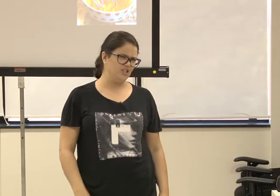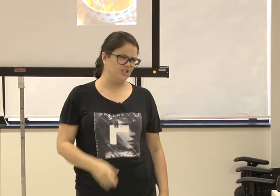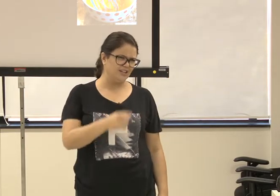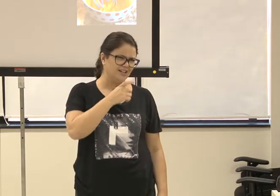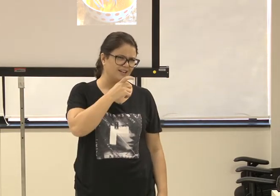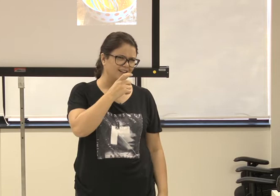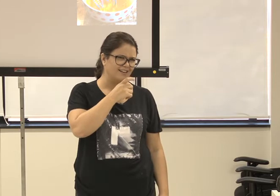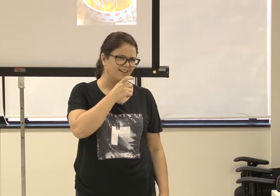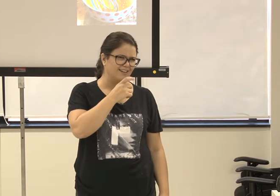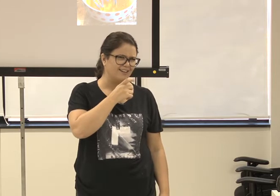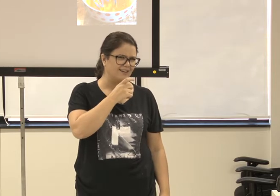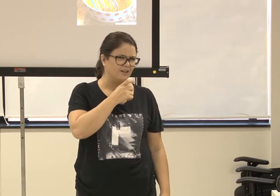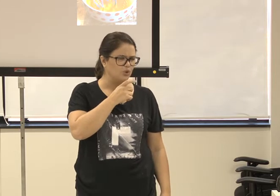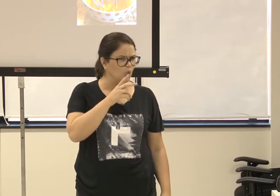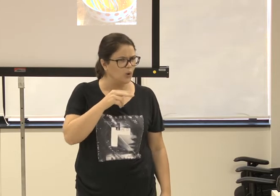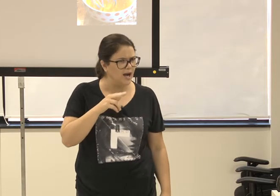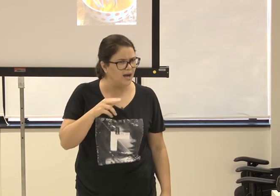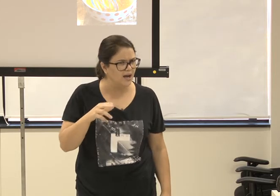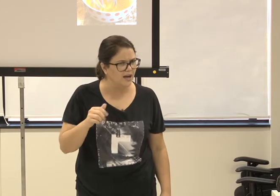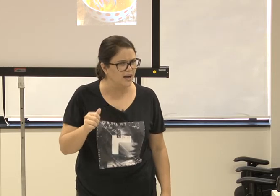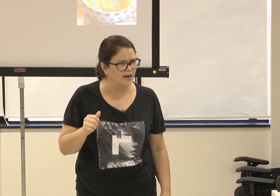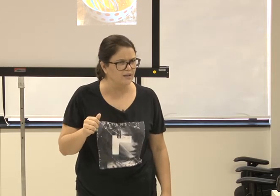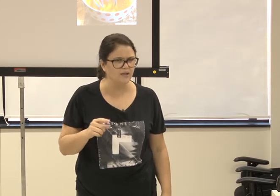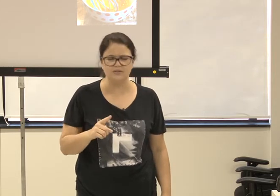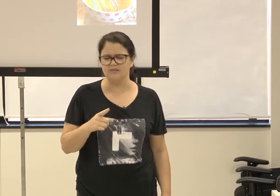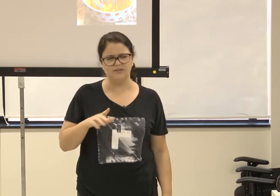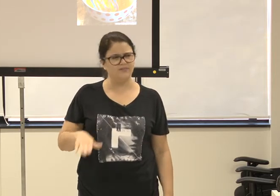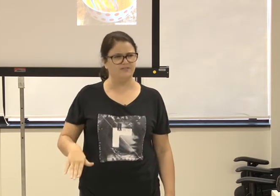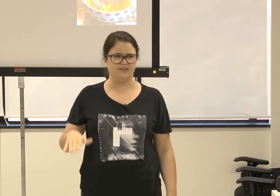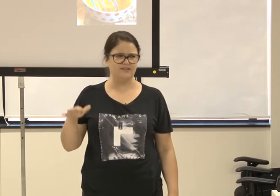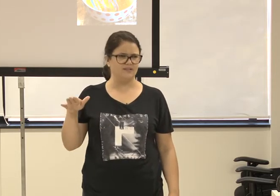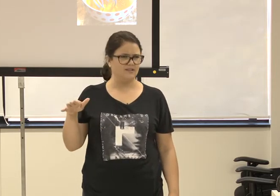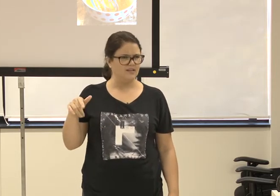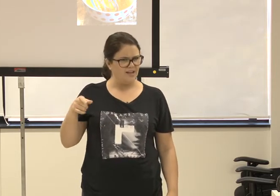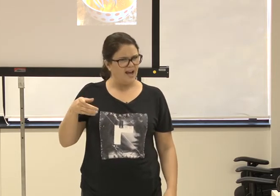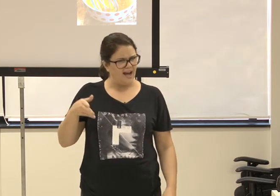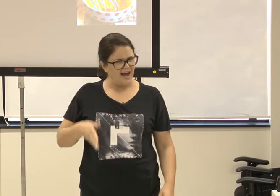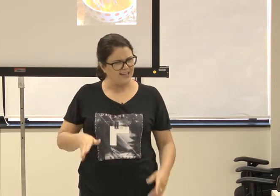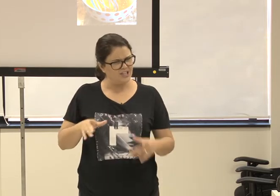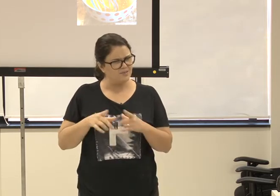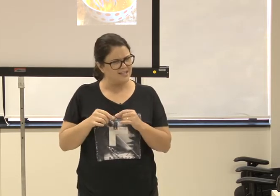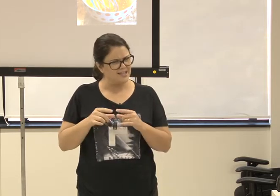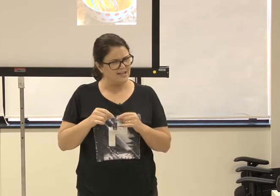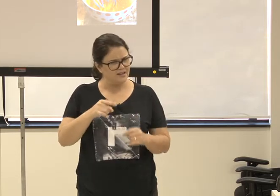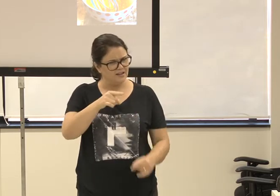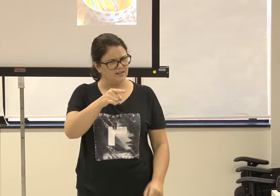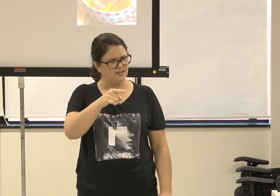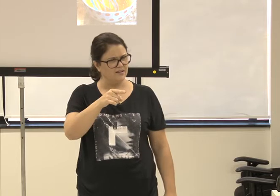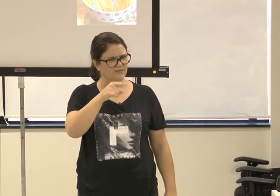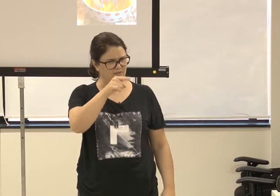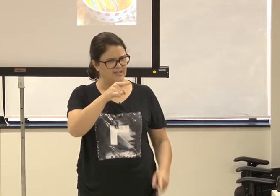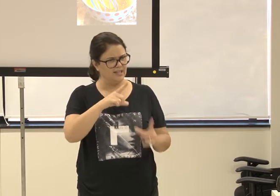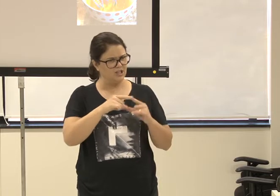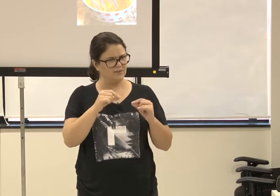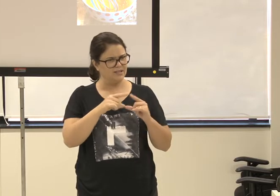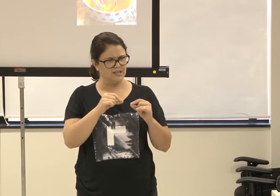Mentira. Nunca? Não, você não teve infância. Aqui de Brasília? Você é daqui de Brasília?